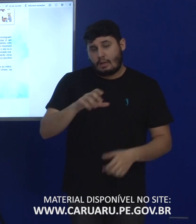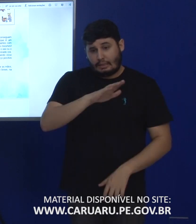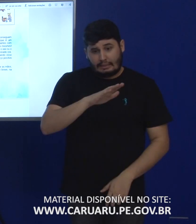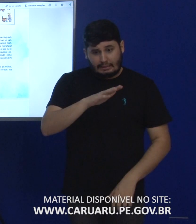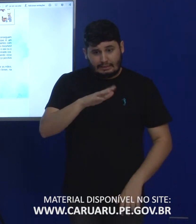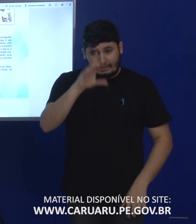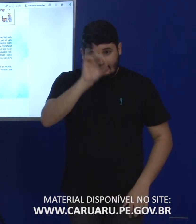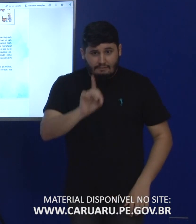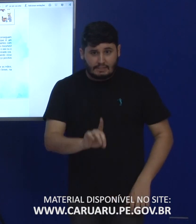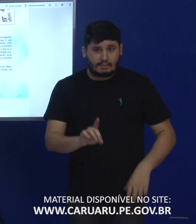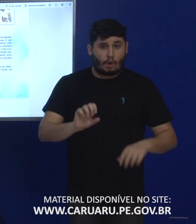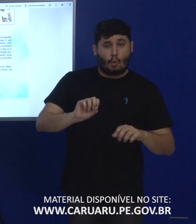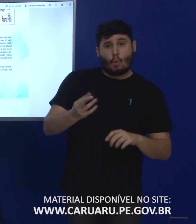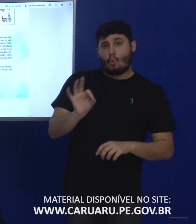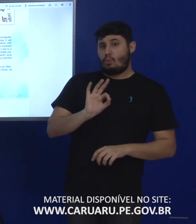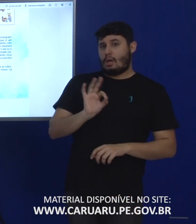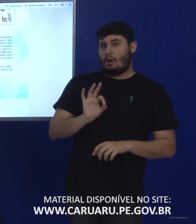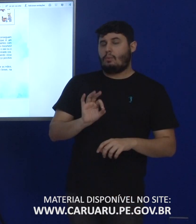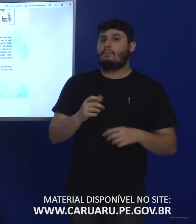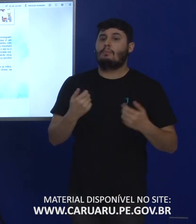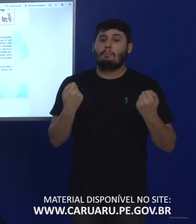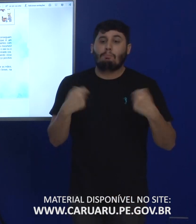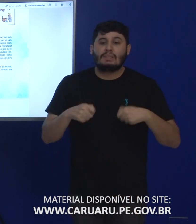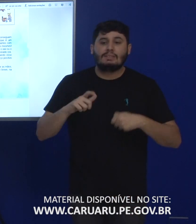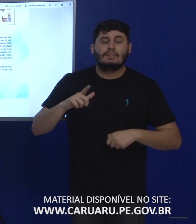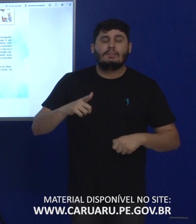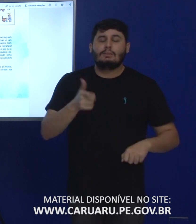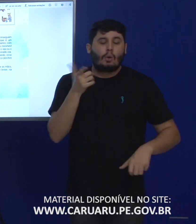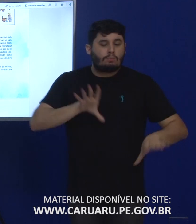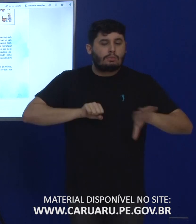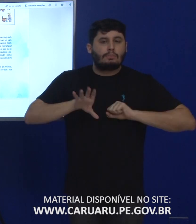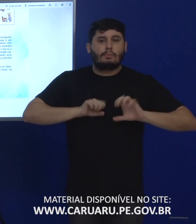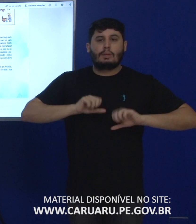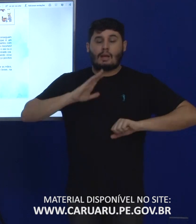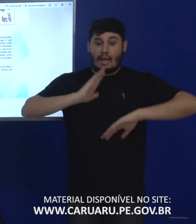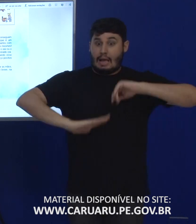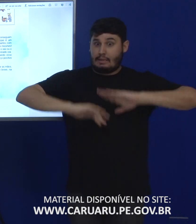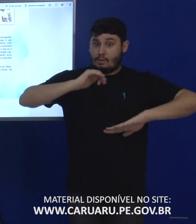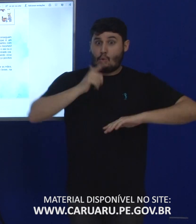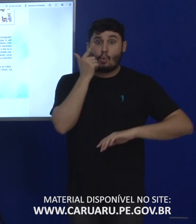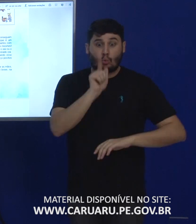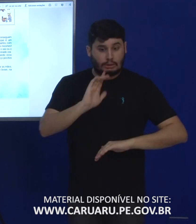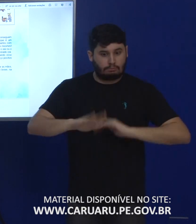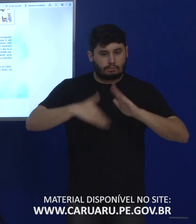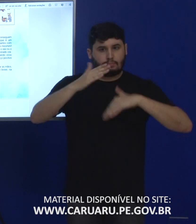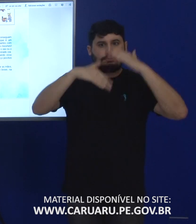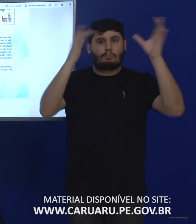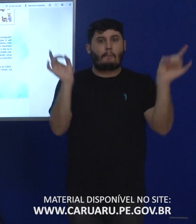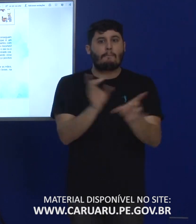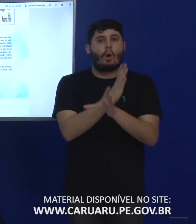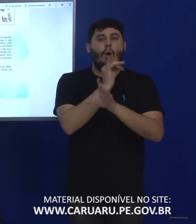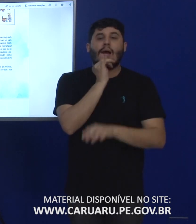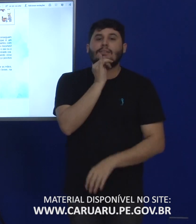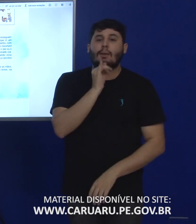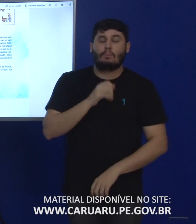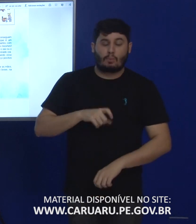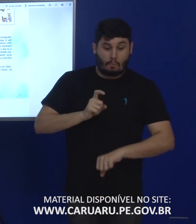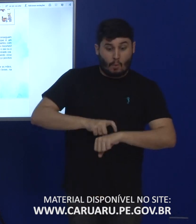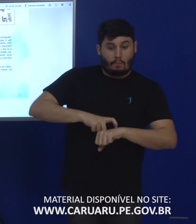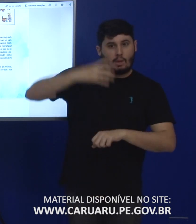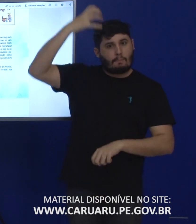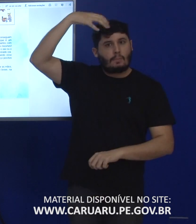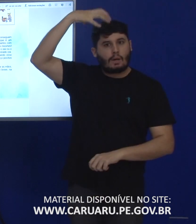precisa ter essas habilidades para se desenvolver de maneira global? Ora, a hora do banho, por exemplo. A hora do banho é um